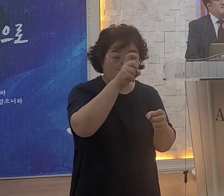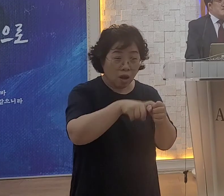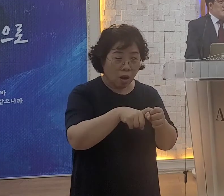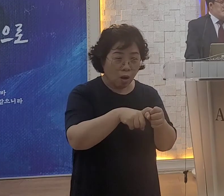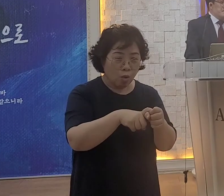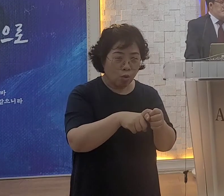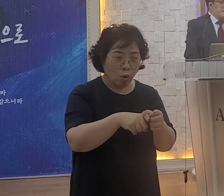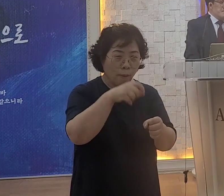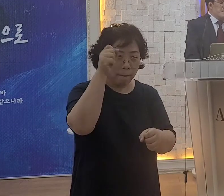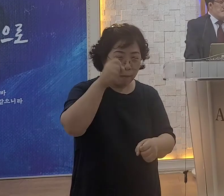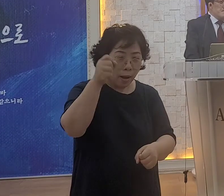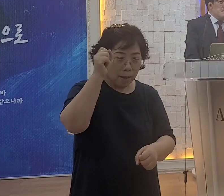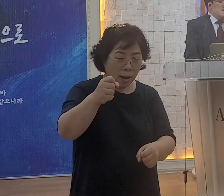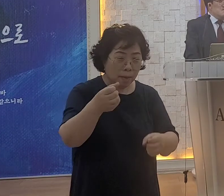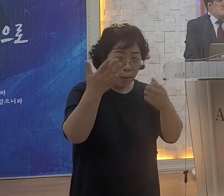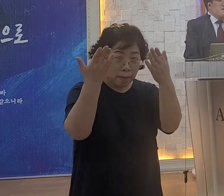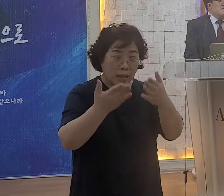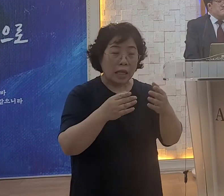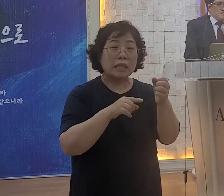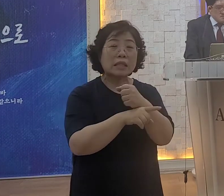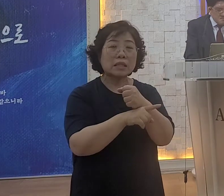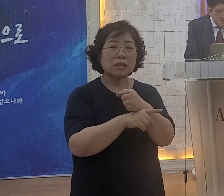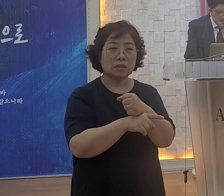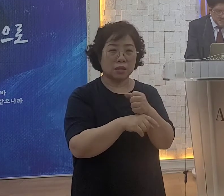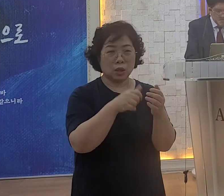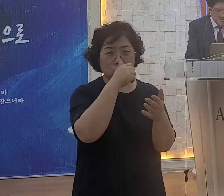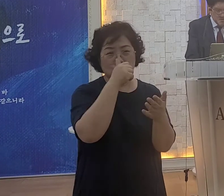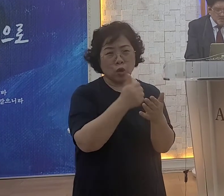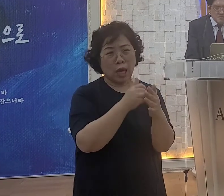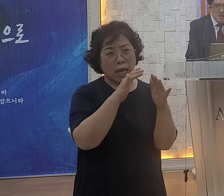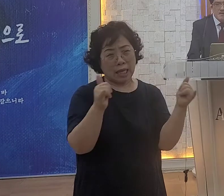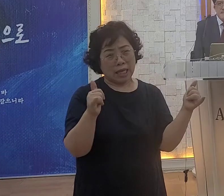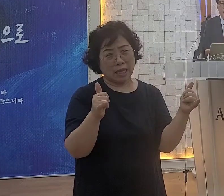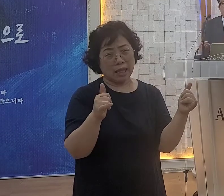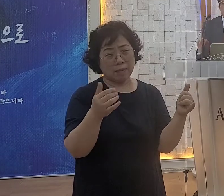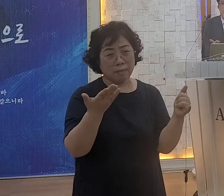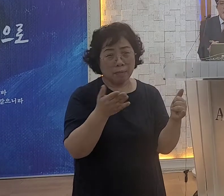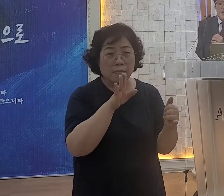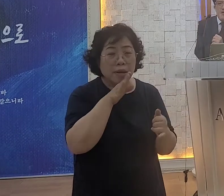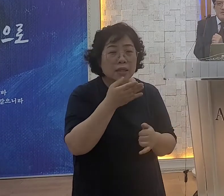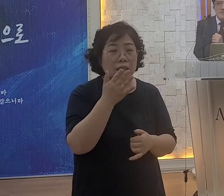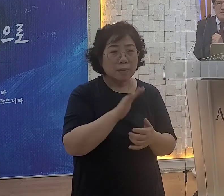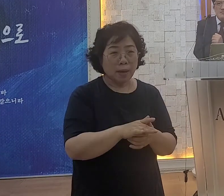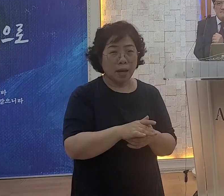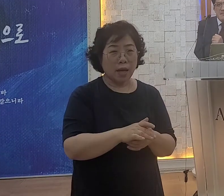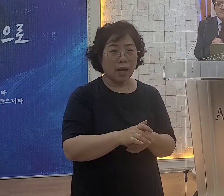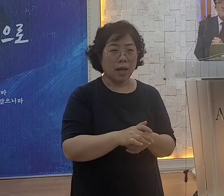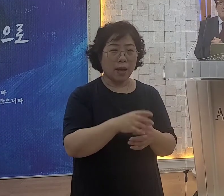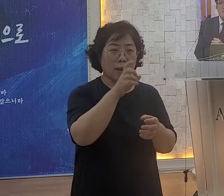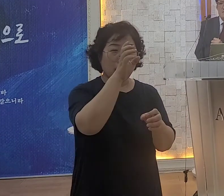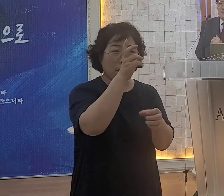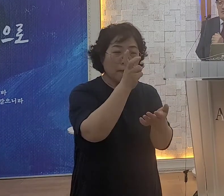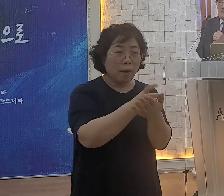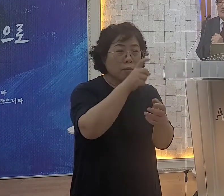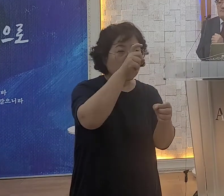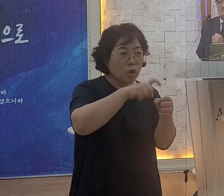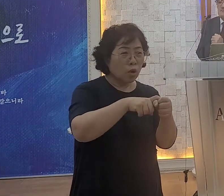의인이 됐단 말이에요. 의인으로 판결을 받은 건 맞습니다. 근데 내가 어떤